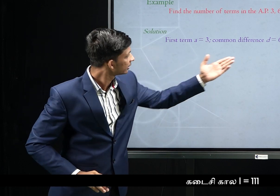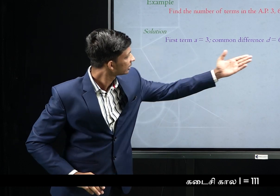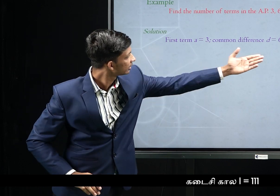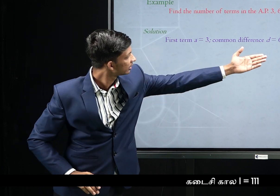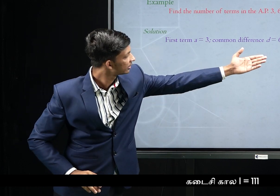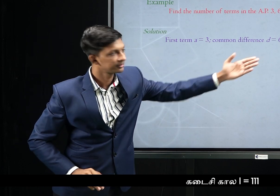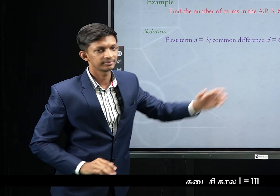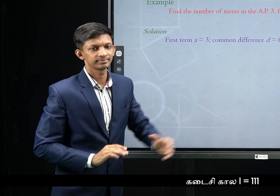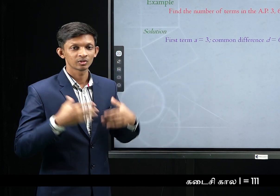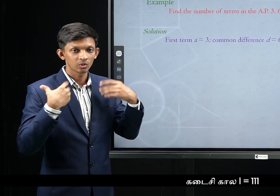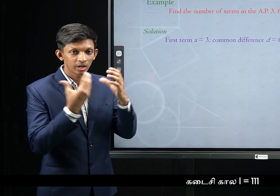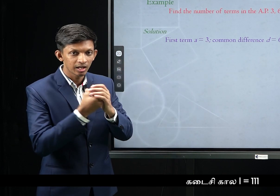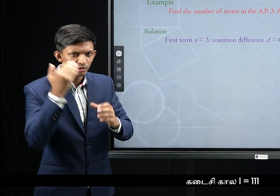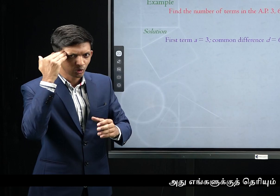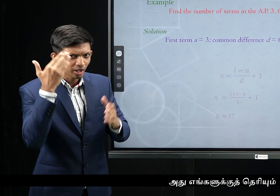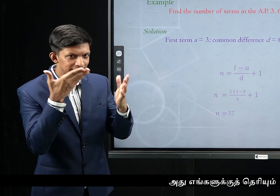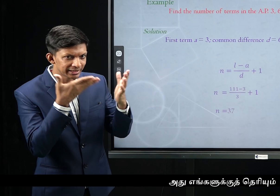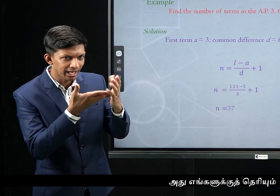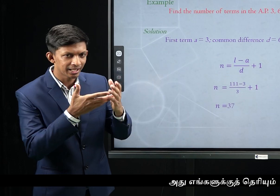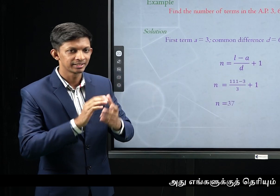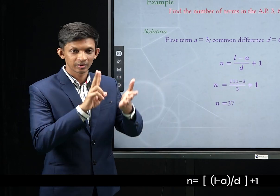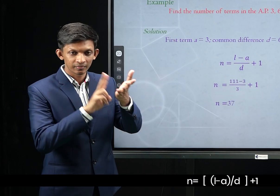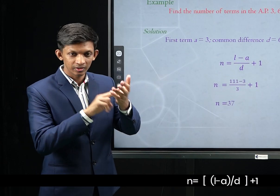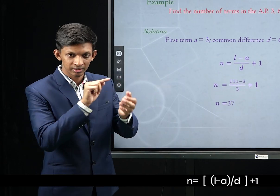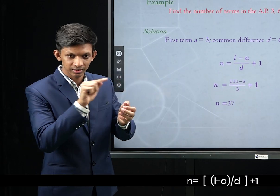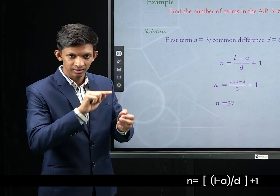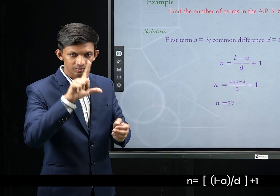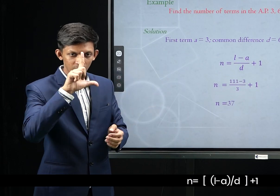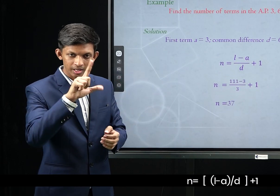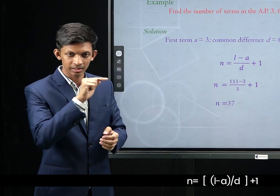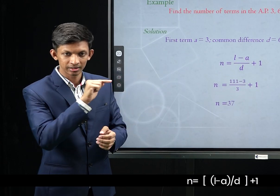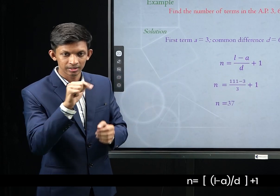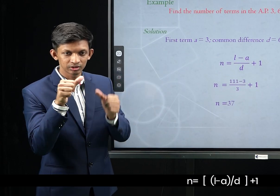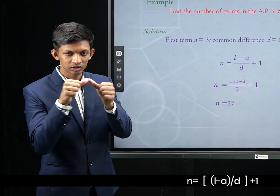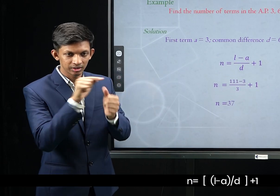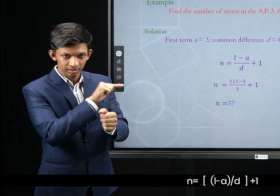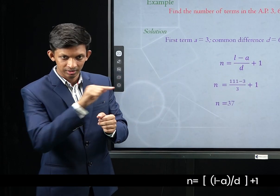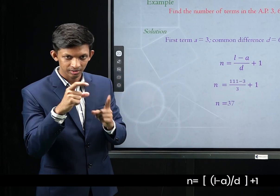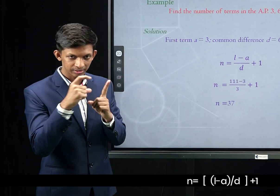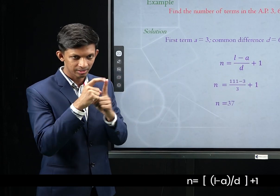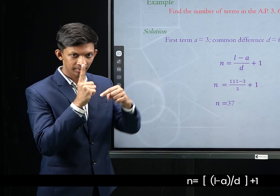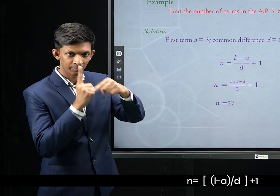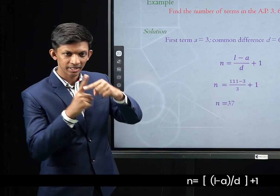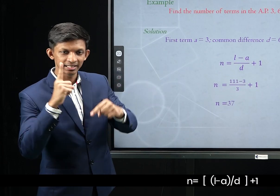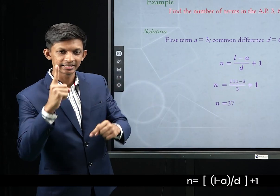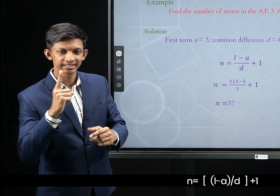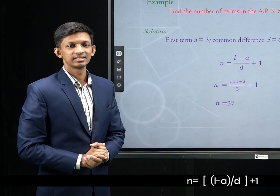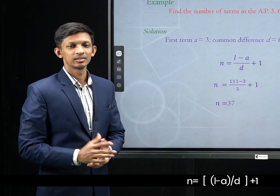ஈடு 111. நமக்கு தெரியும் n ஈடு சதுர அடைப்புக்குறிக்குள் எல் கழித்தல்